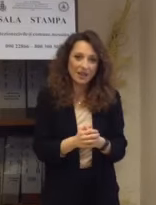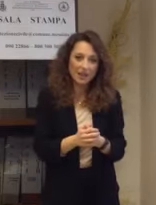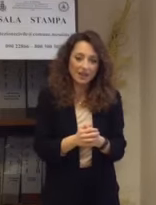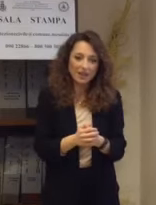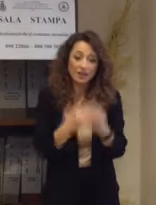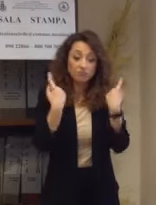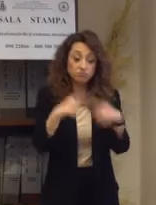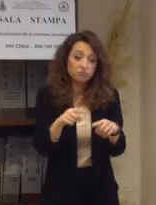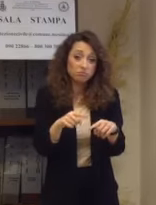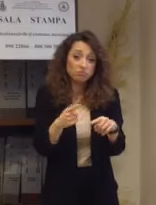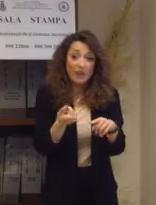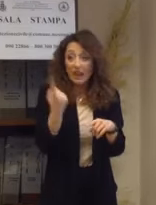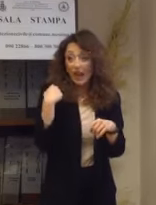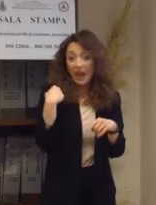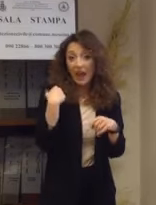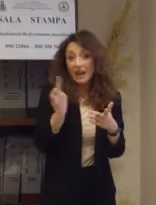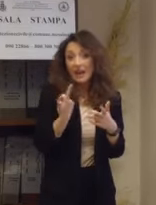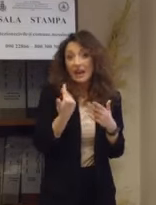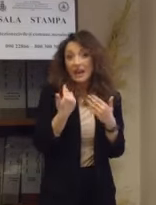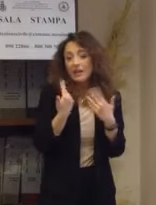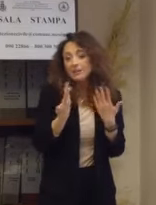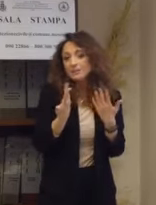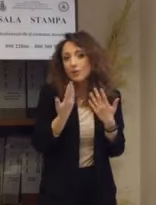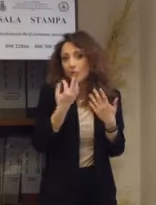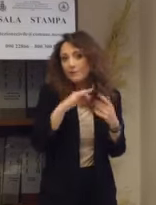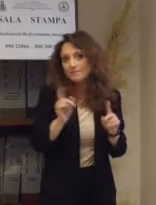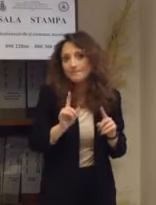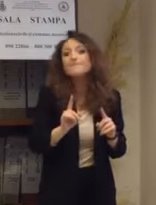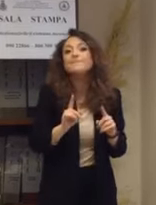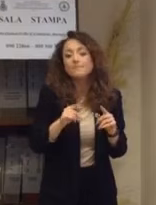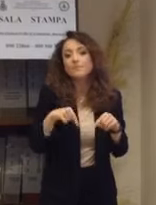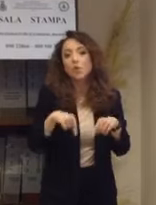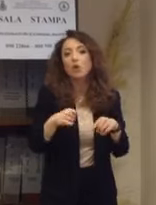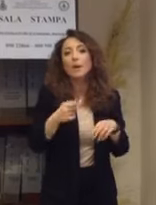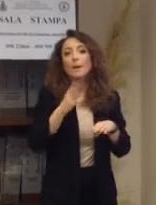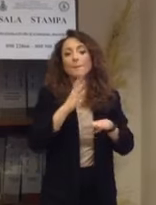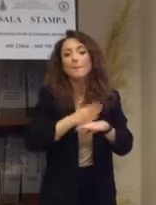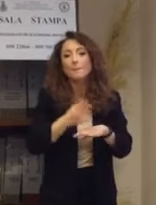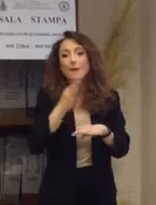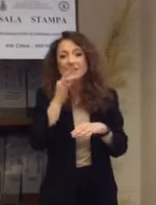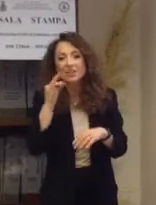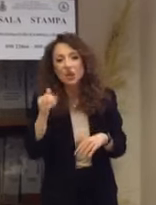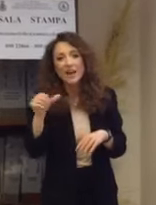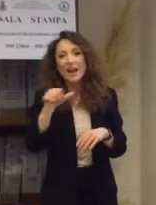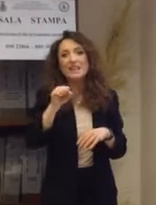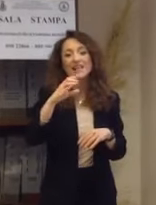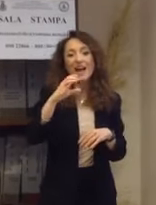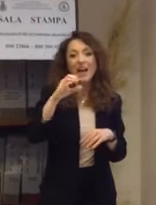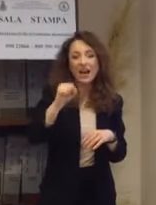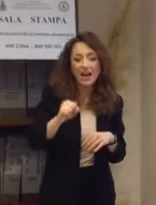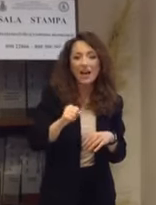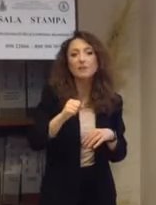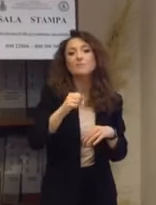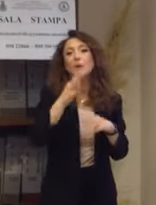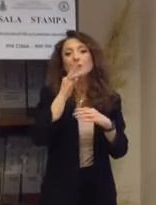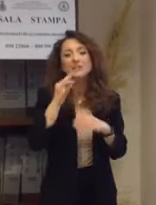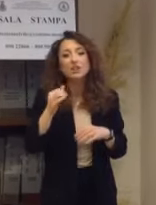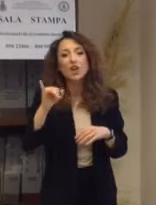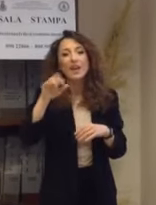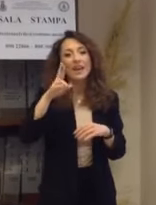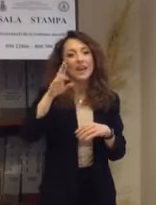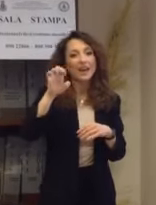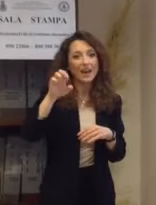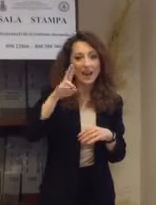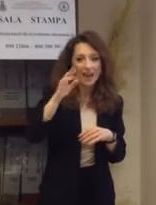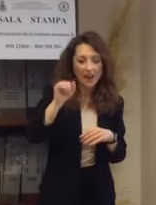ringraziare nella giornata di ieri, quindi la pasticceria Saccala, la pasticceria Herrera, che ci hanno donato le uova di Pasqua, l'ottica Carreffa